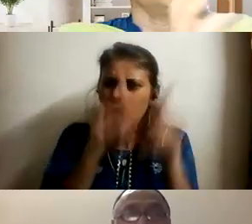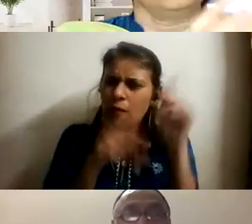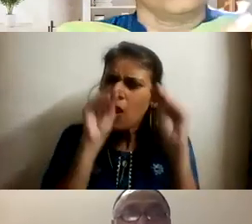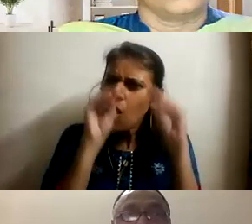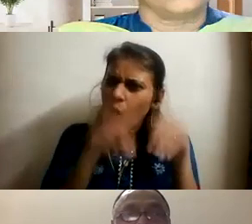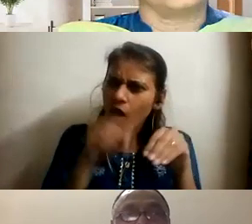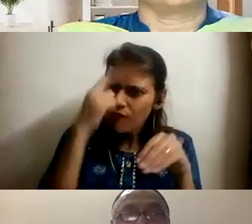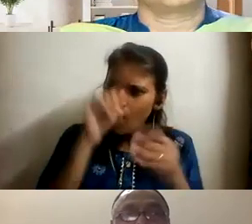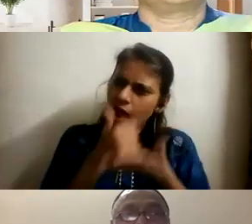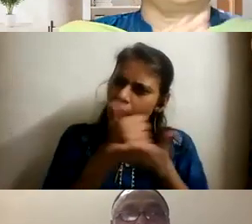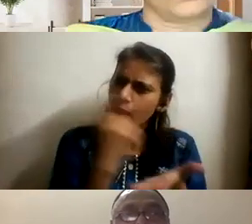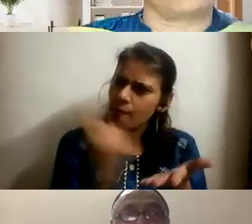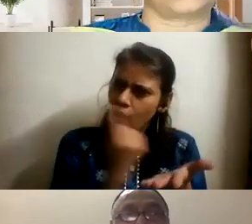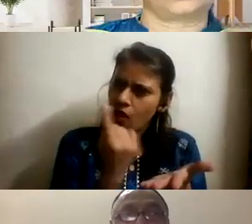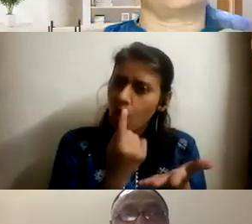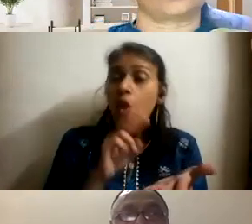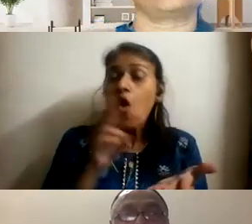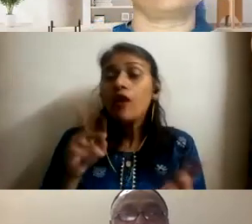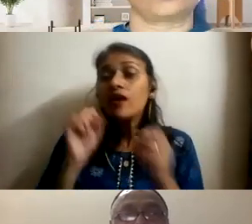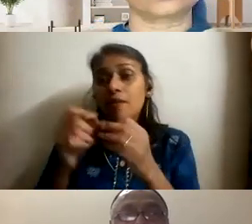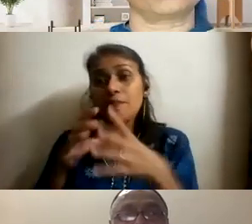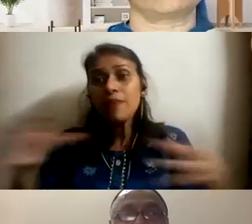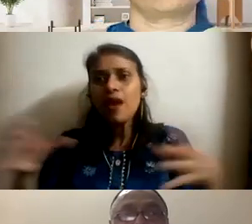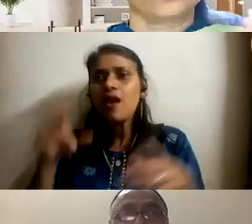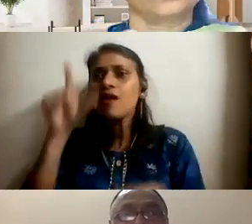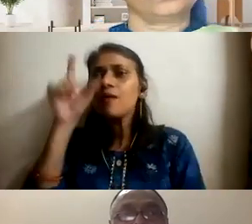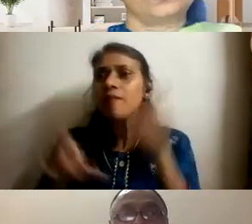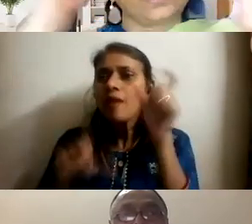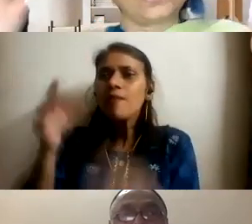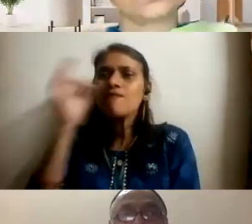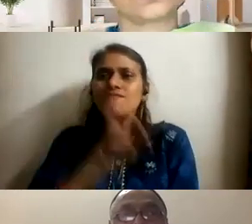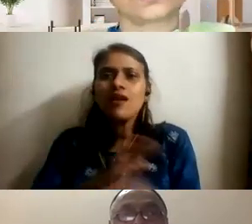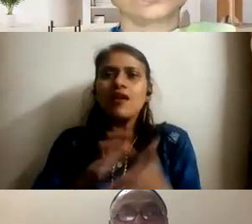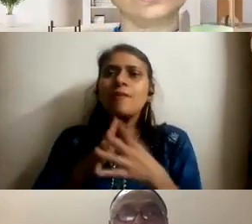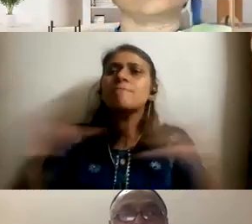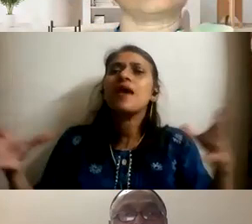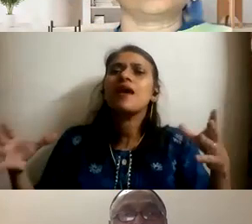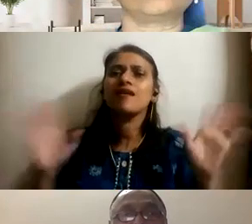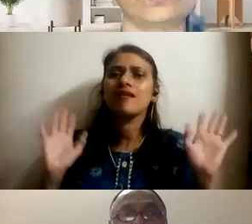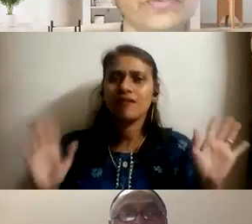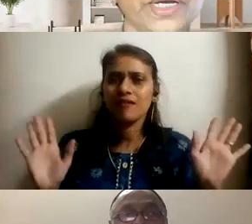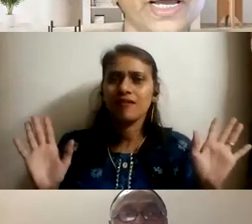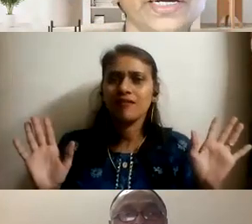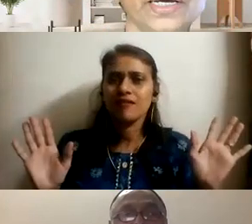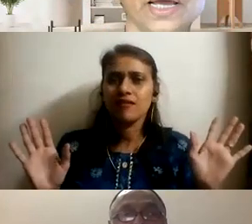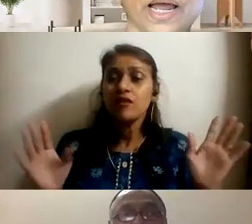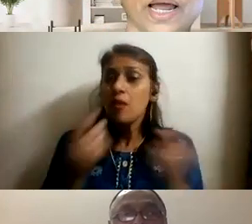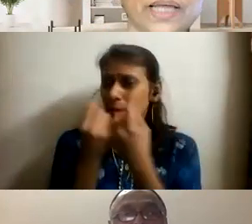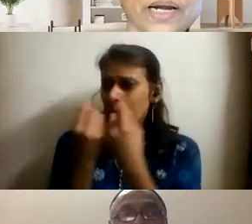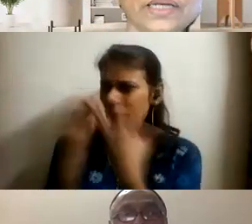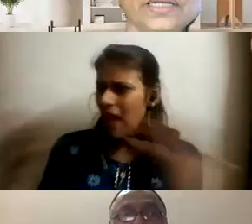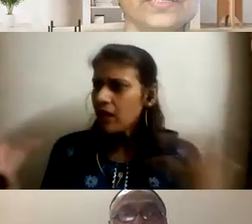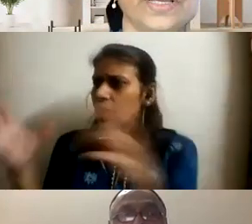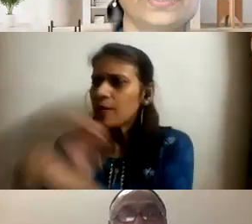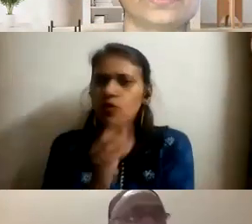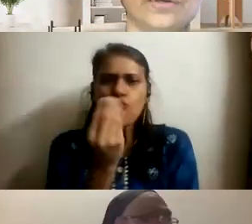उनको एक जिंदगी दे पा रहे हैं. इफ आई इफ यू आस्क मी, देयर आर लार्ज स्टिल यू नो लेफ्ट बिहाइंड एंड